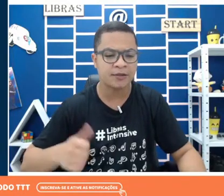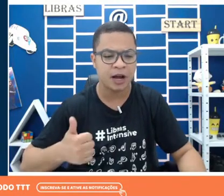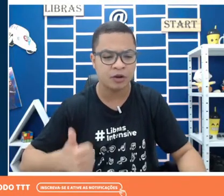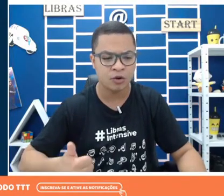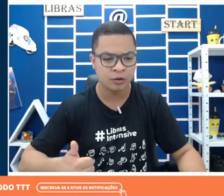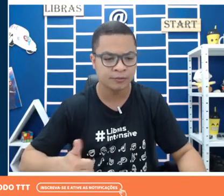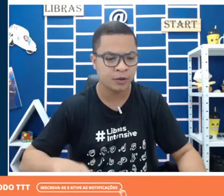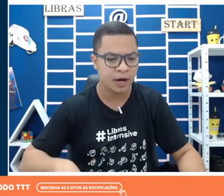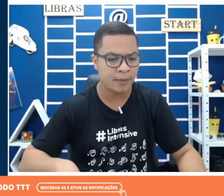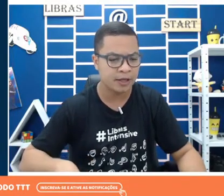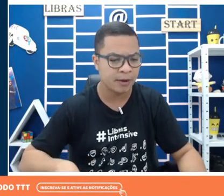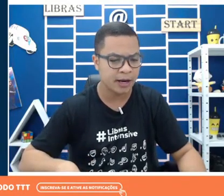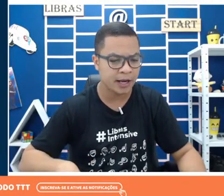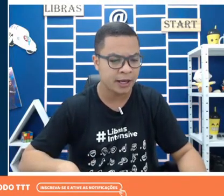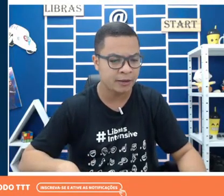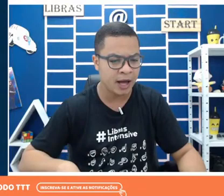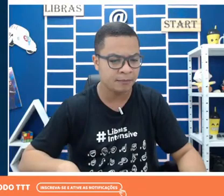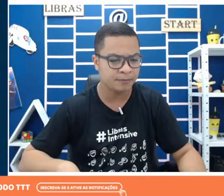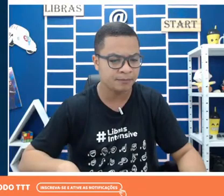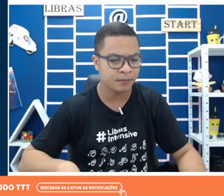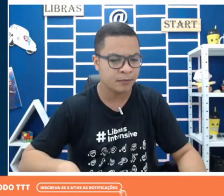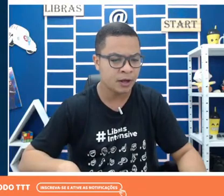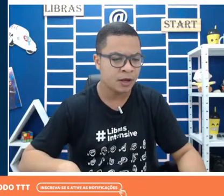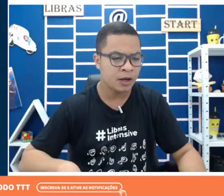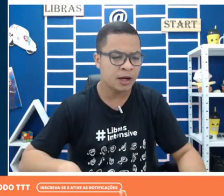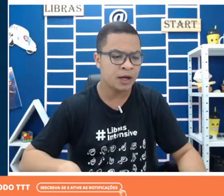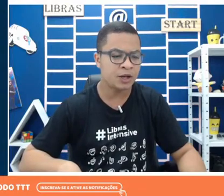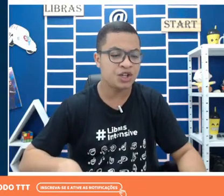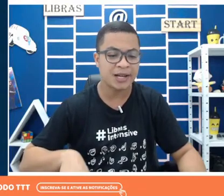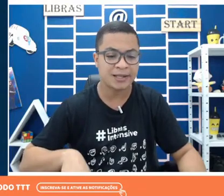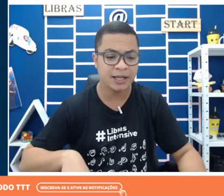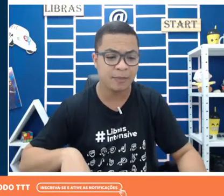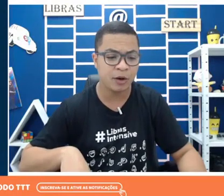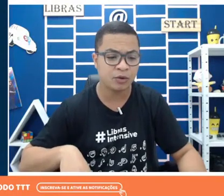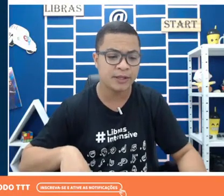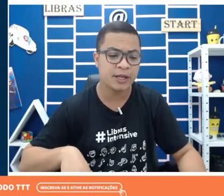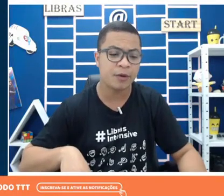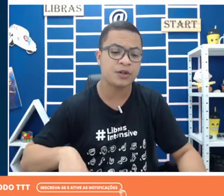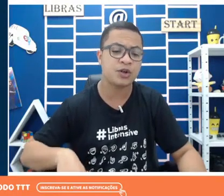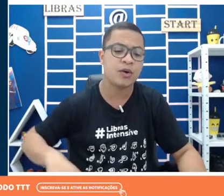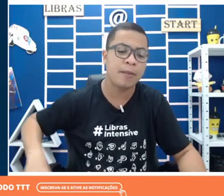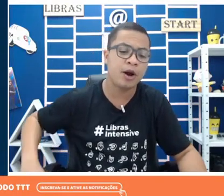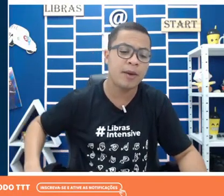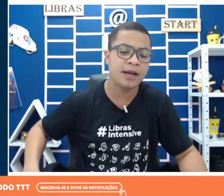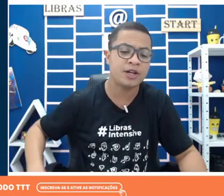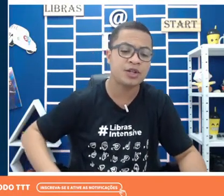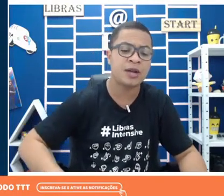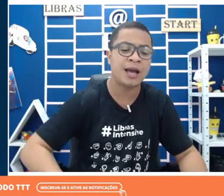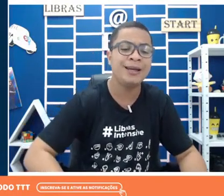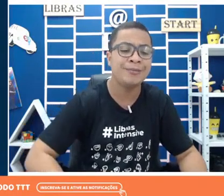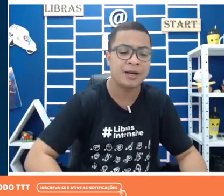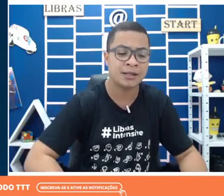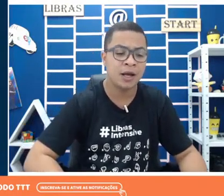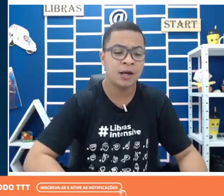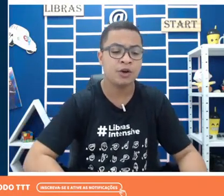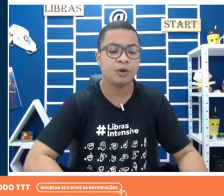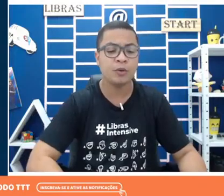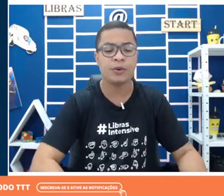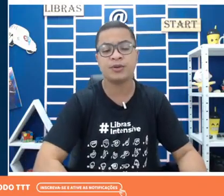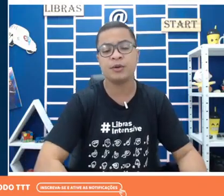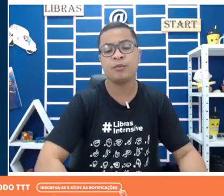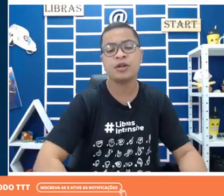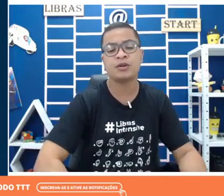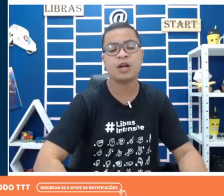que é classificador, eu acabei de explicar aqui, tá? Jaci perguntou assim, professor, qual é a melhor maneira de estudar Libras e